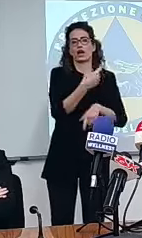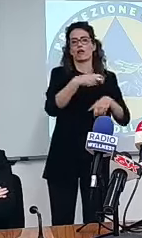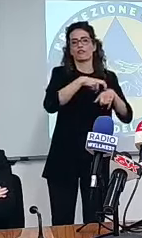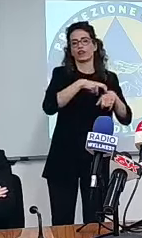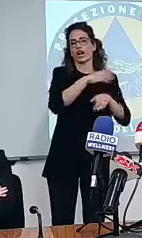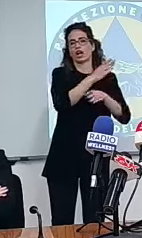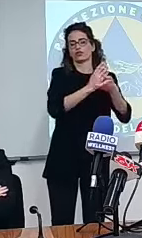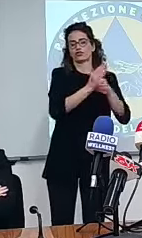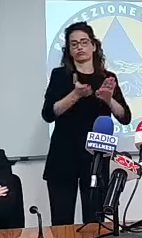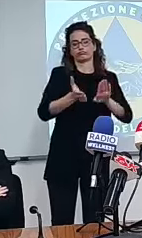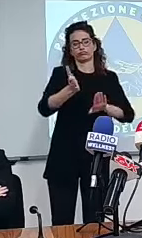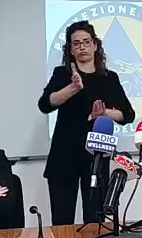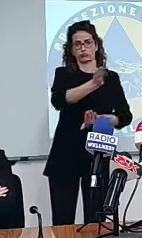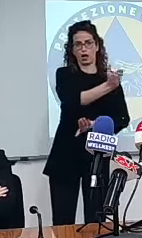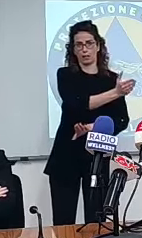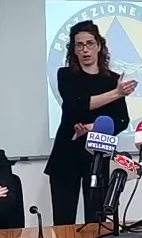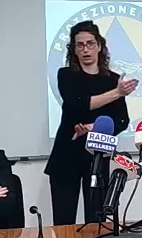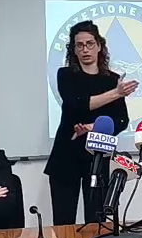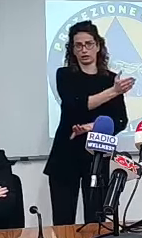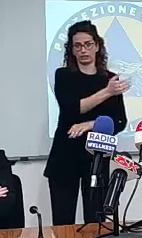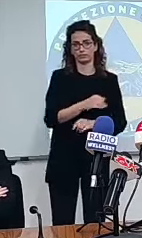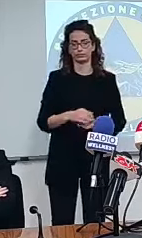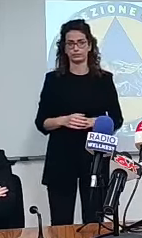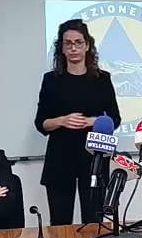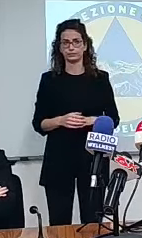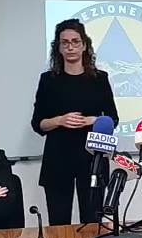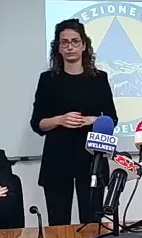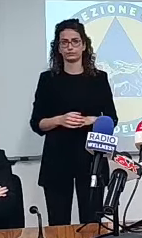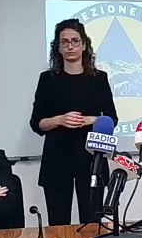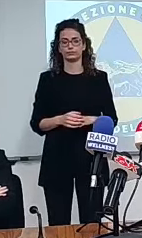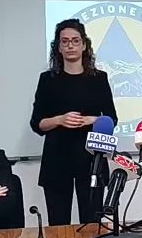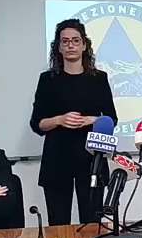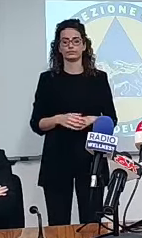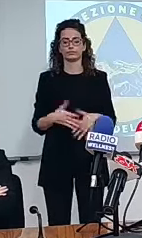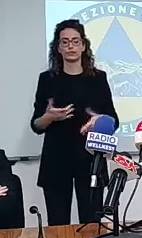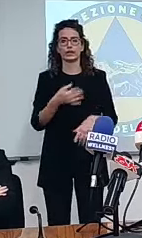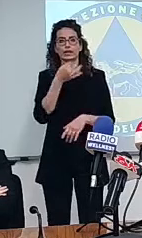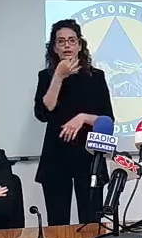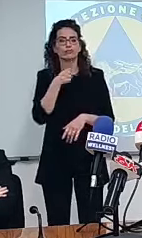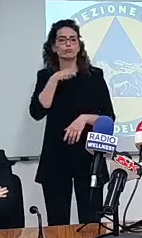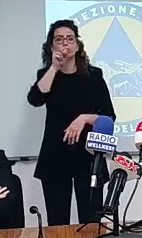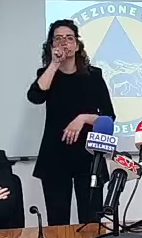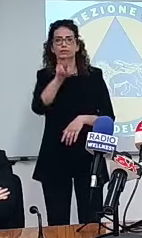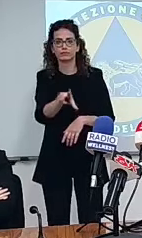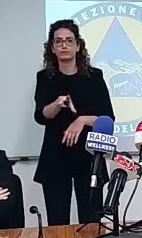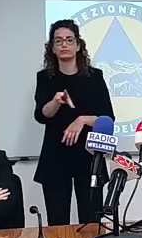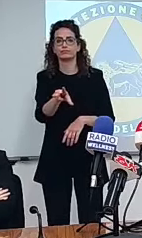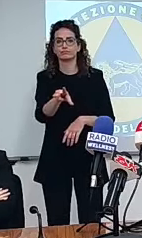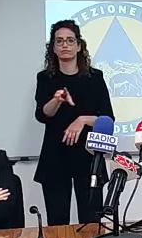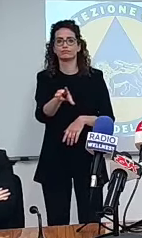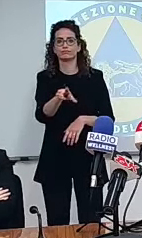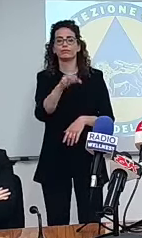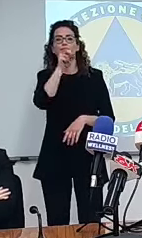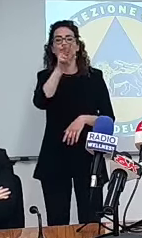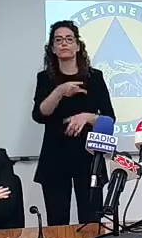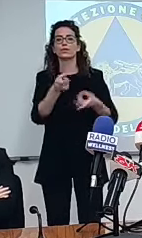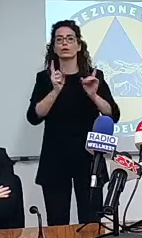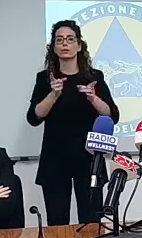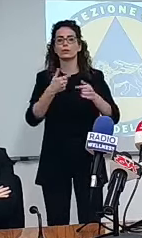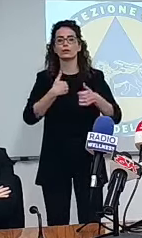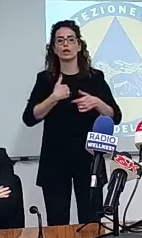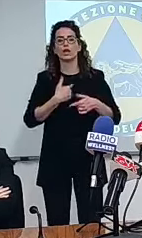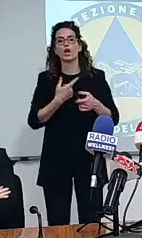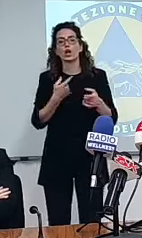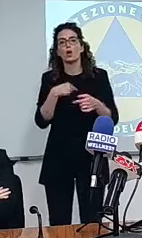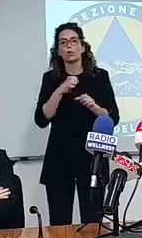e alla disabilità. Quindi il mio appello è questo. Noi non possiamo